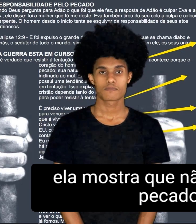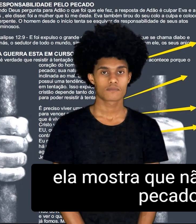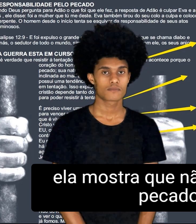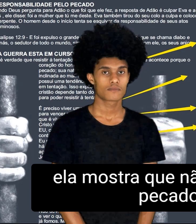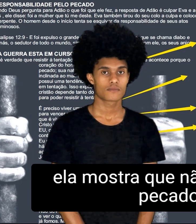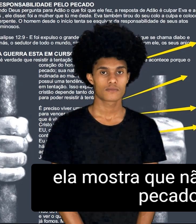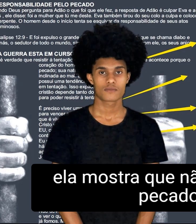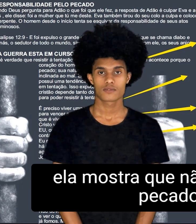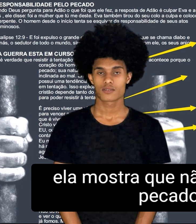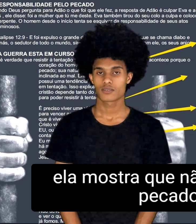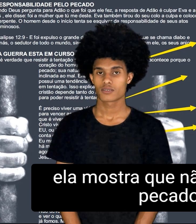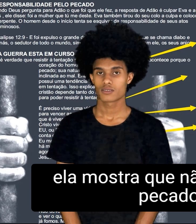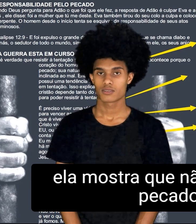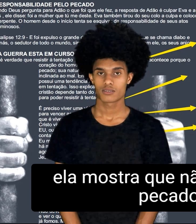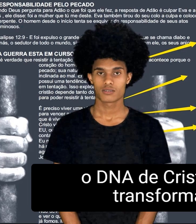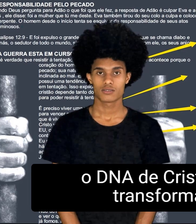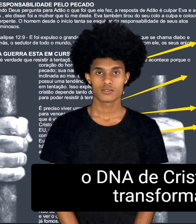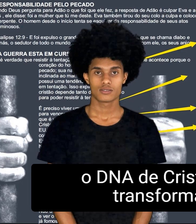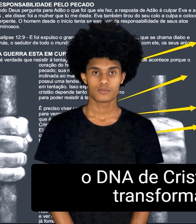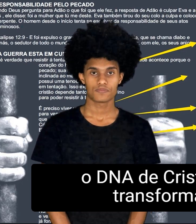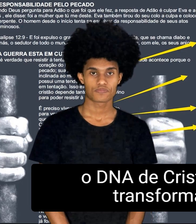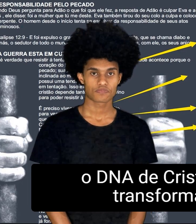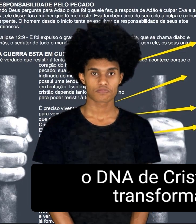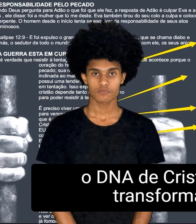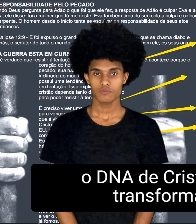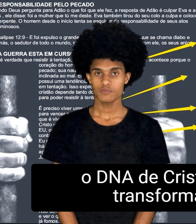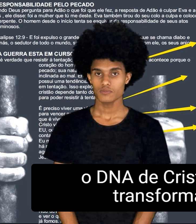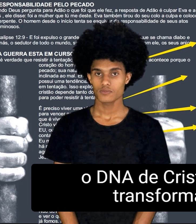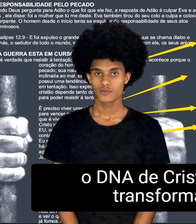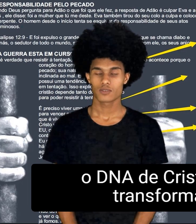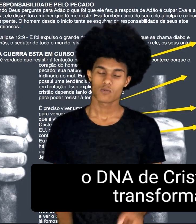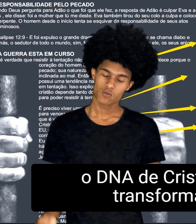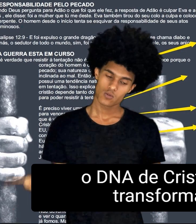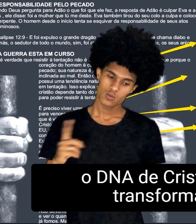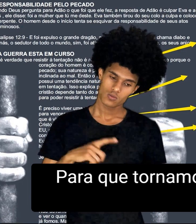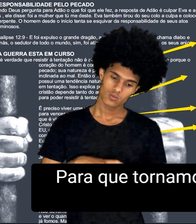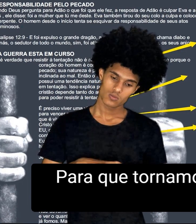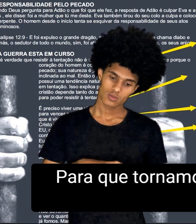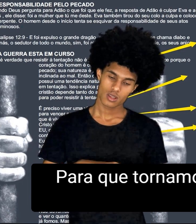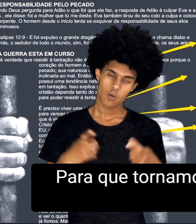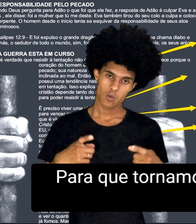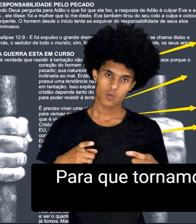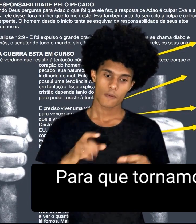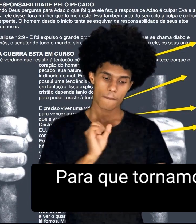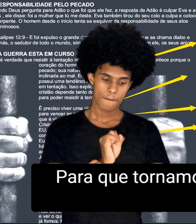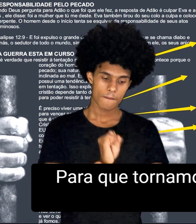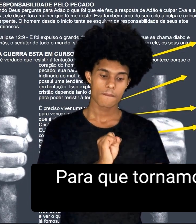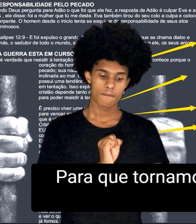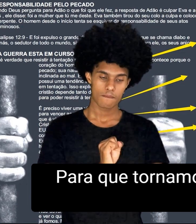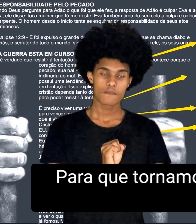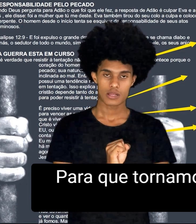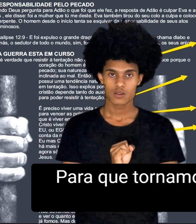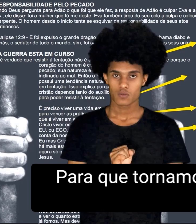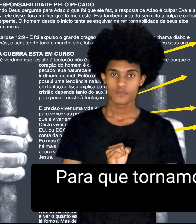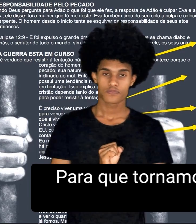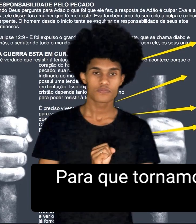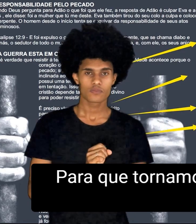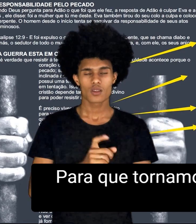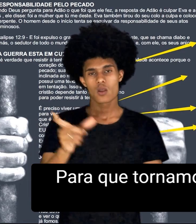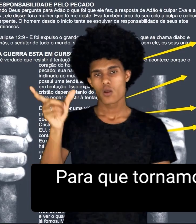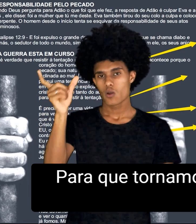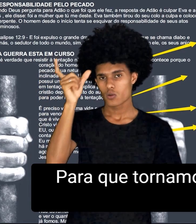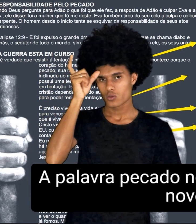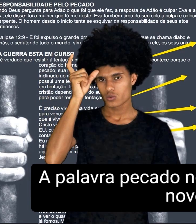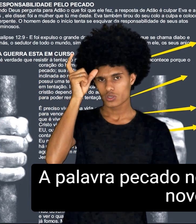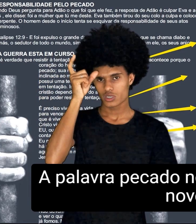escravos do pecado. Nós recebemos o DNA de Cristo, o Espírito Santo nos transforma de glória em glória para que tornamos a imagem e